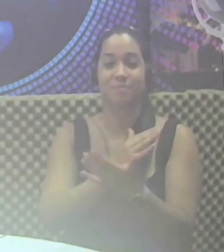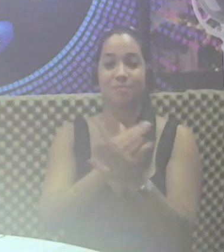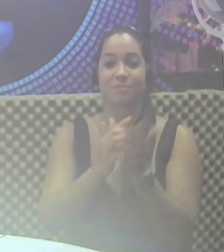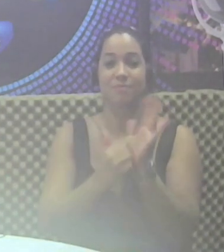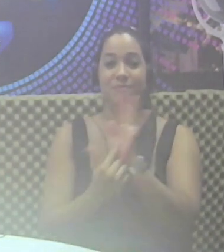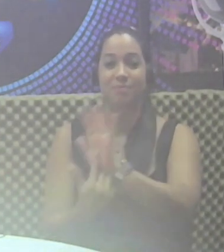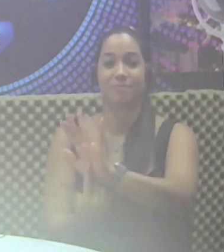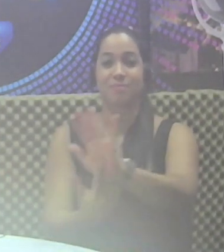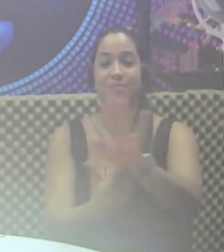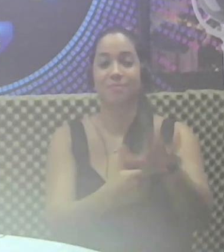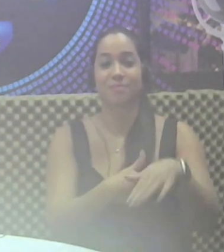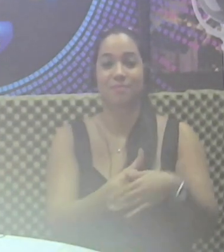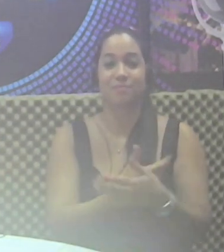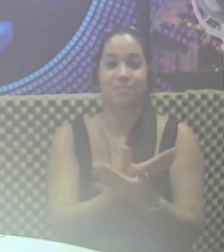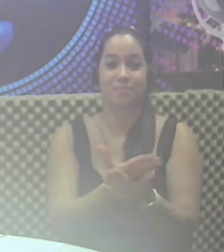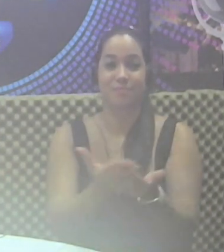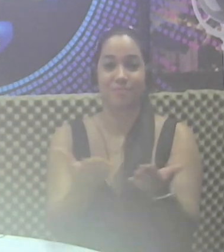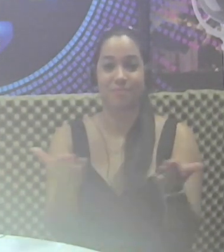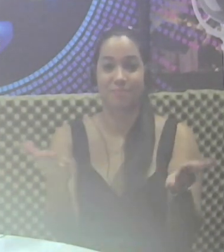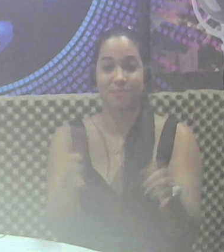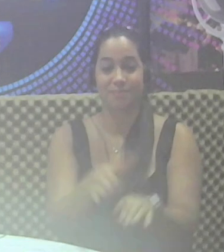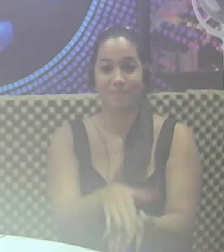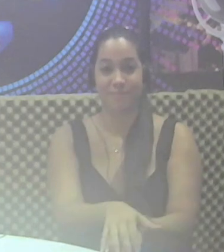Uberlândia no ar pra você.